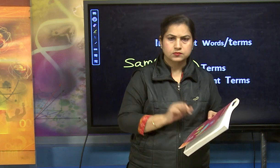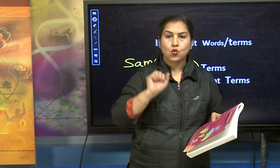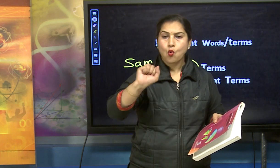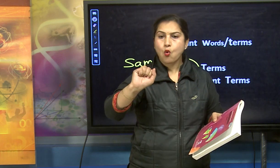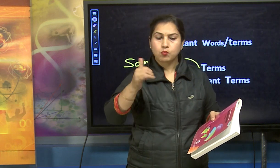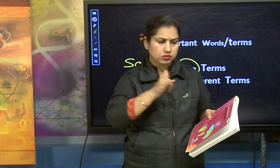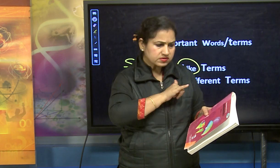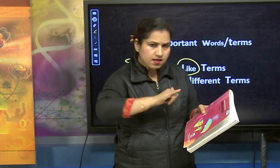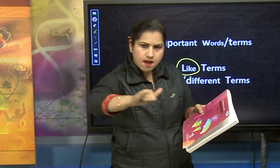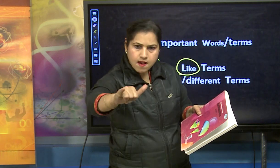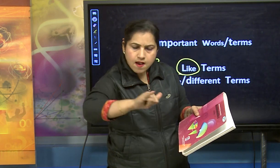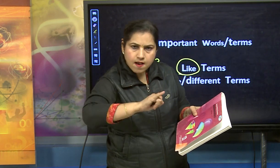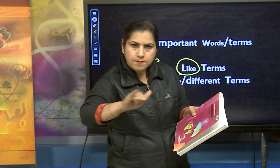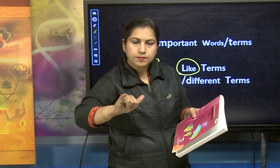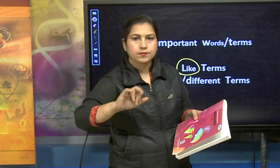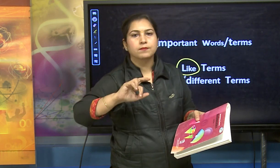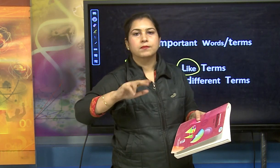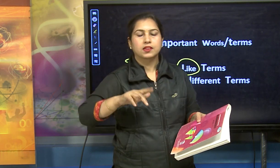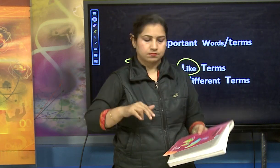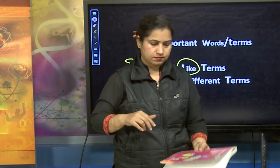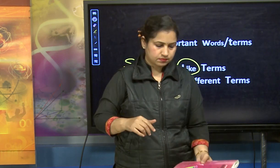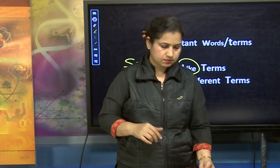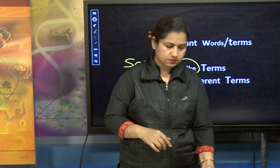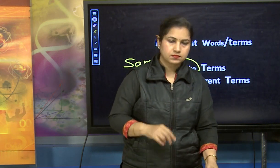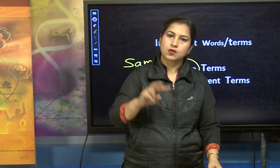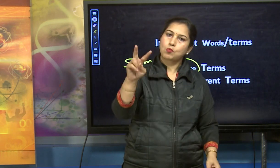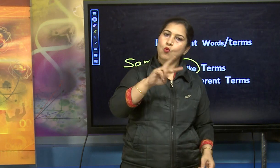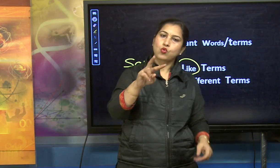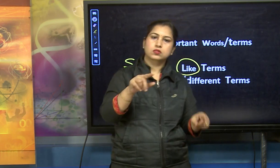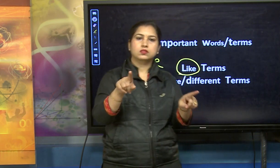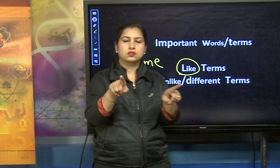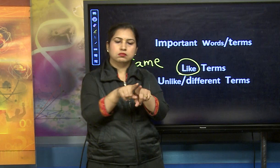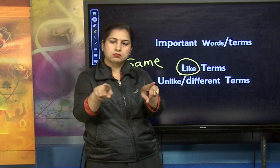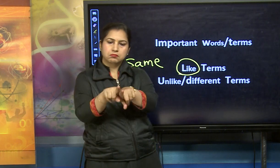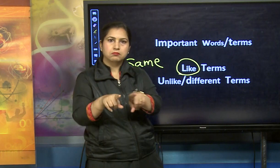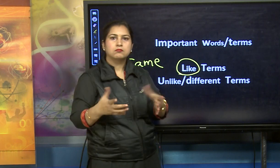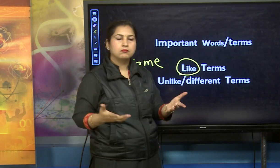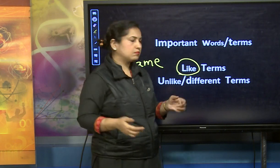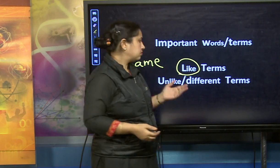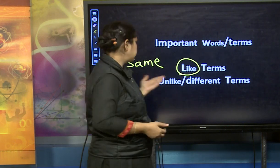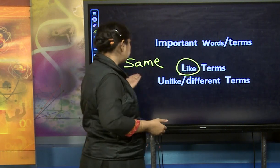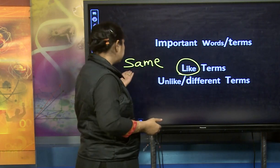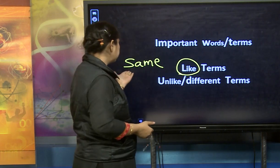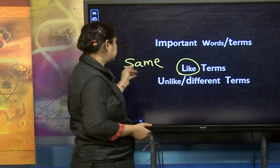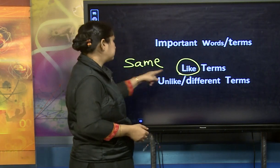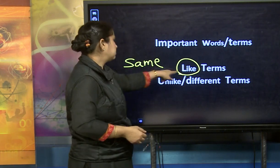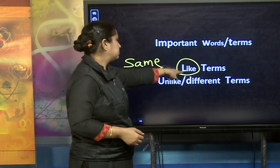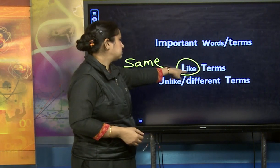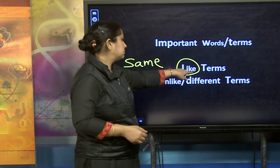अगर मेरे पास यह पुस्तक है आपके पास ही पुस्तक है तो हम करेंगे सेम बुक या बहुत है